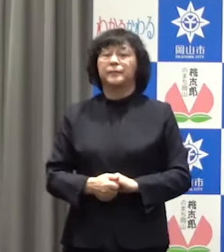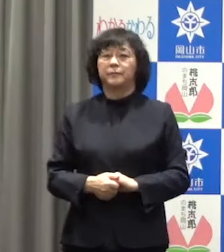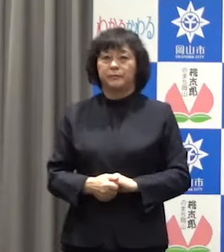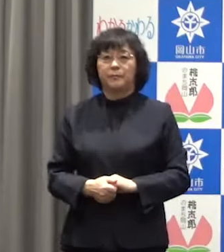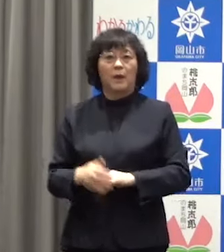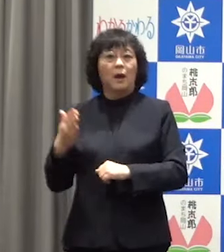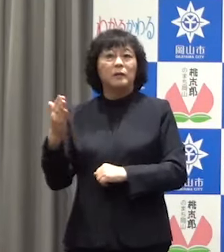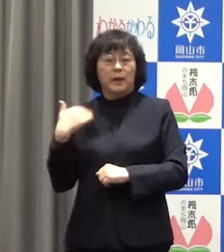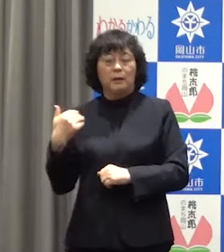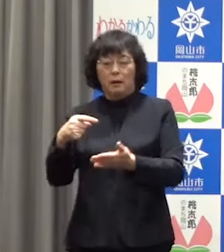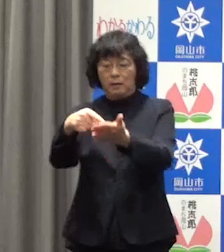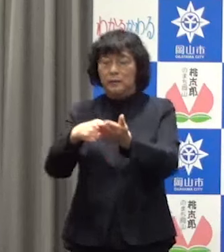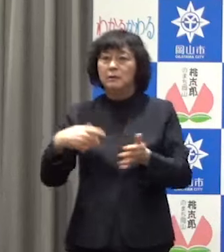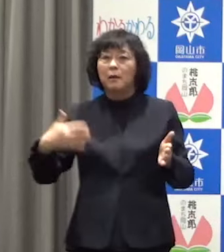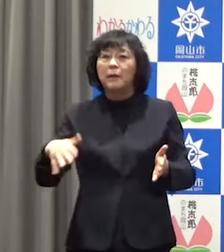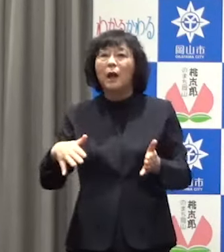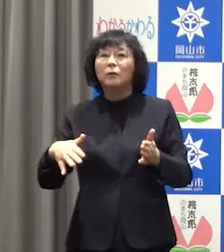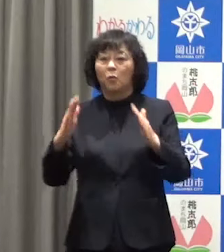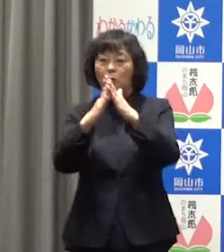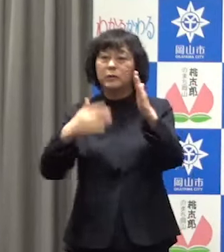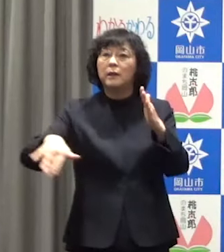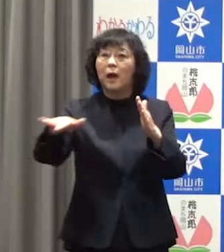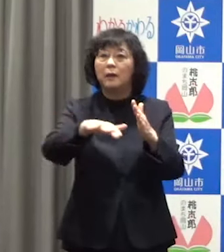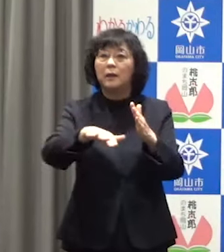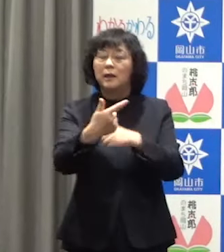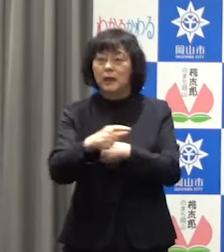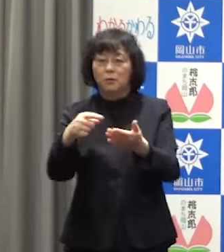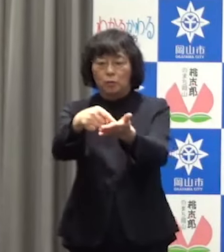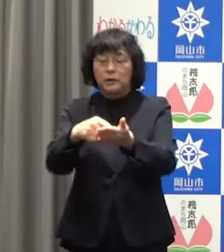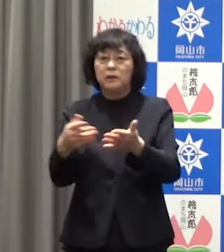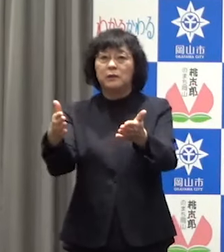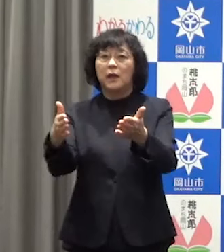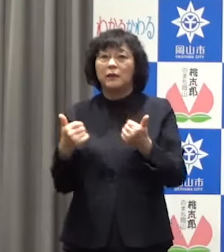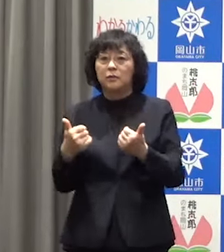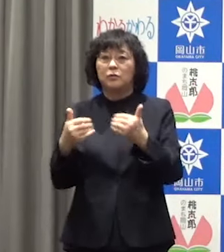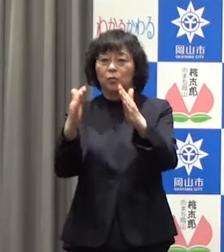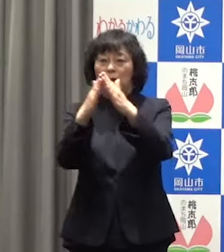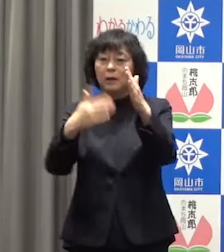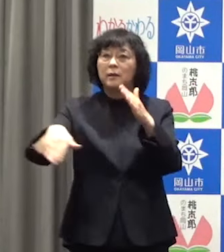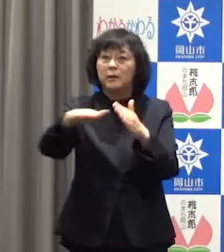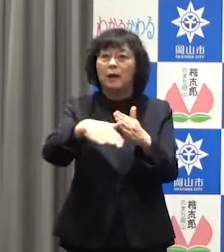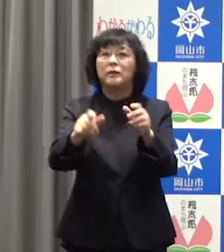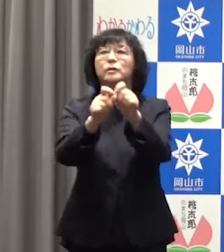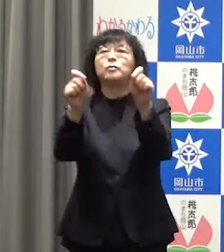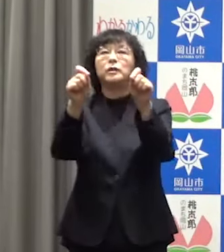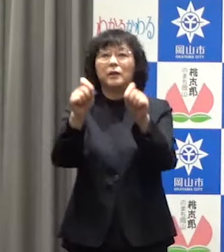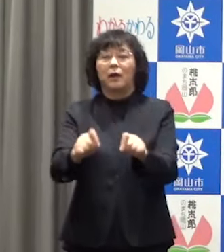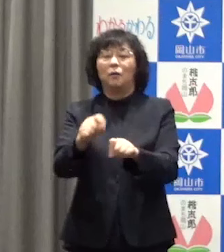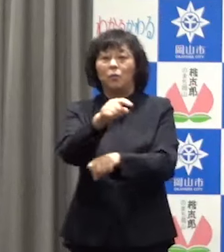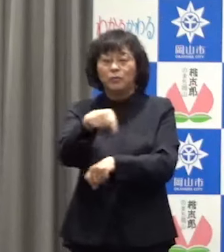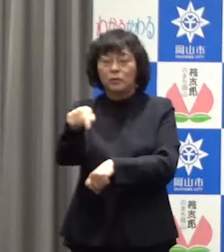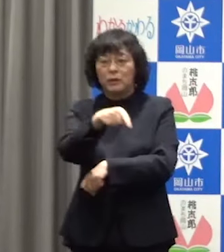前回未申請の世帯など申請が必要な世帯については